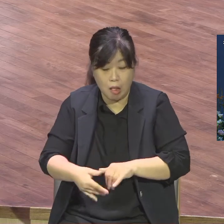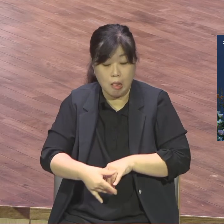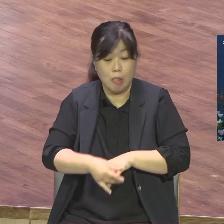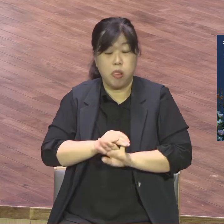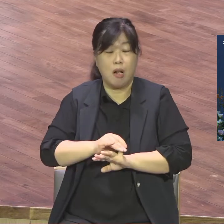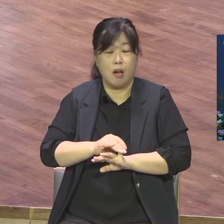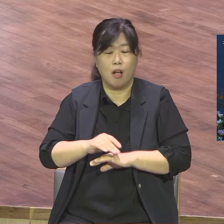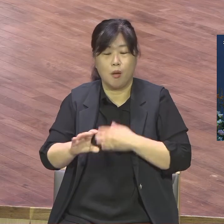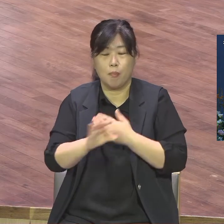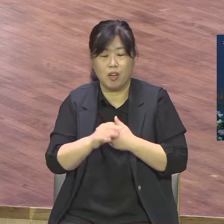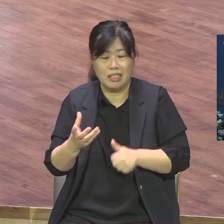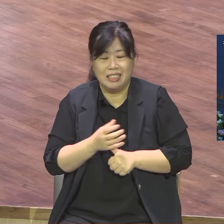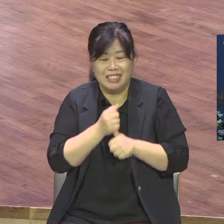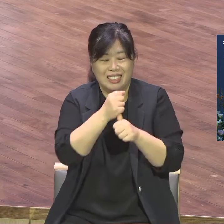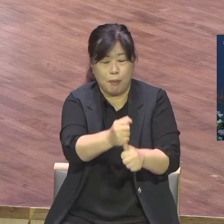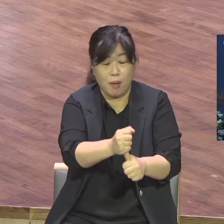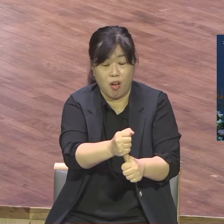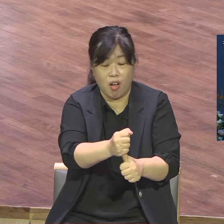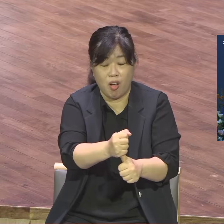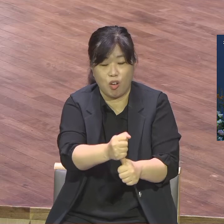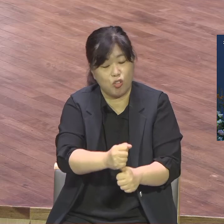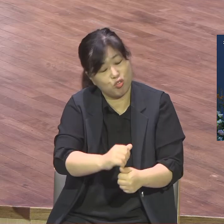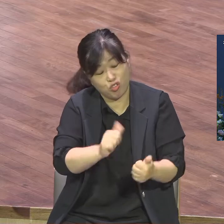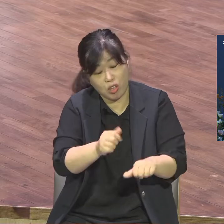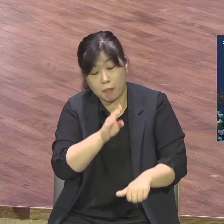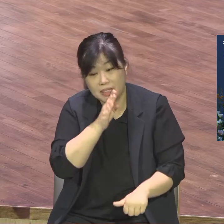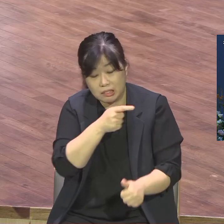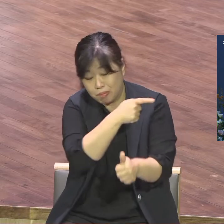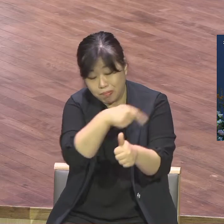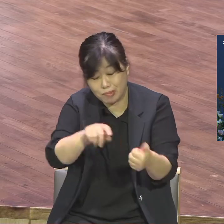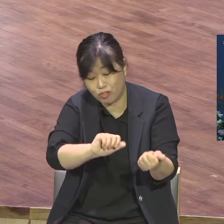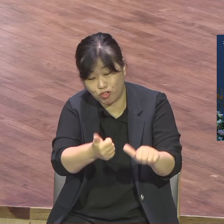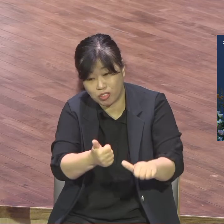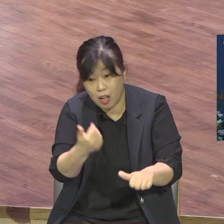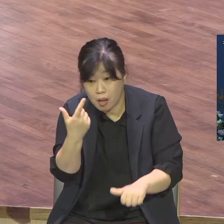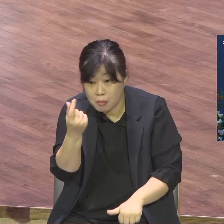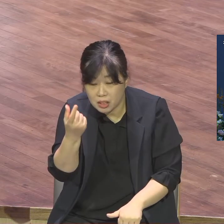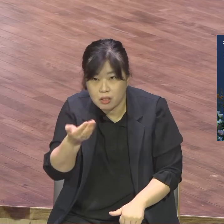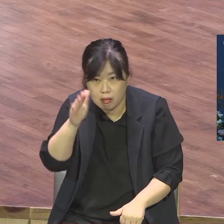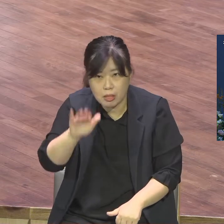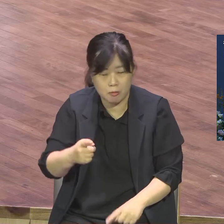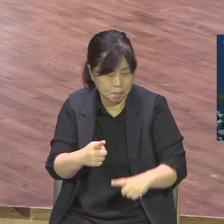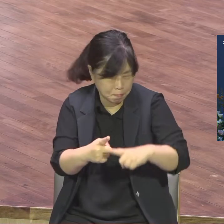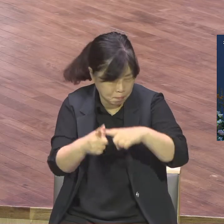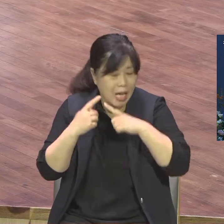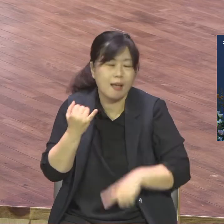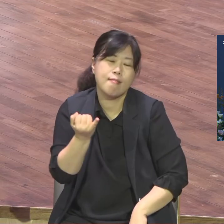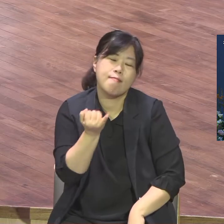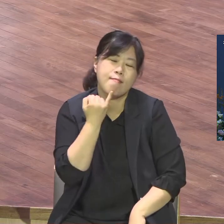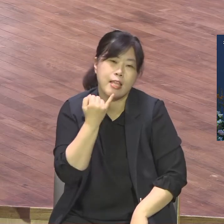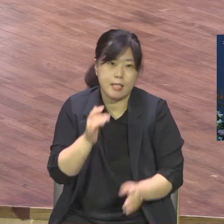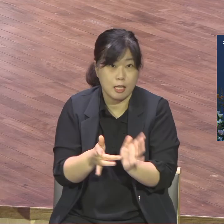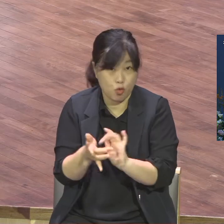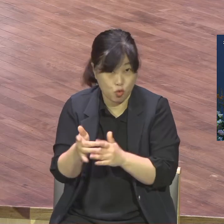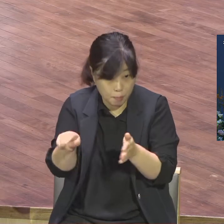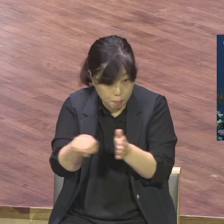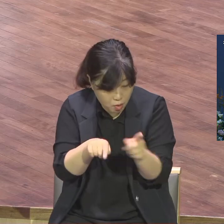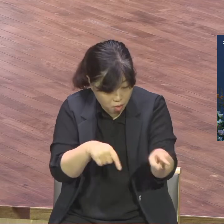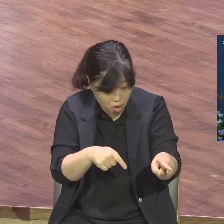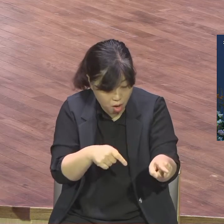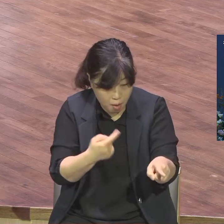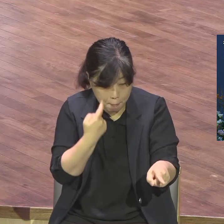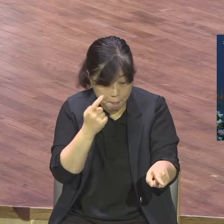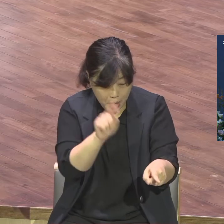죽일 사람 있습니까? 맨날 칭찬이나 하고 상 뭐 대집이나 받지. 그 시들은 예수 잘 믿으면 죽이는 겁니다. 근데 이 생명